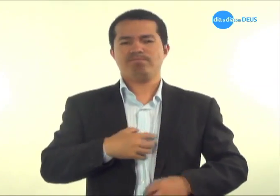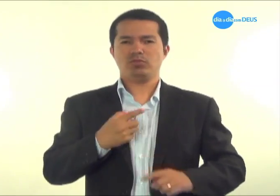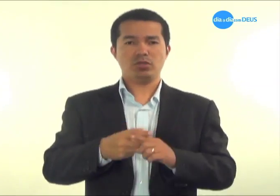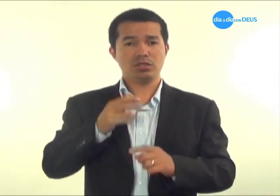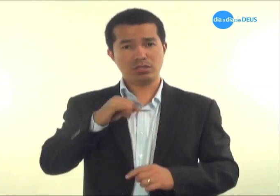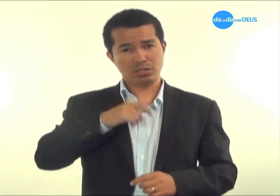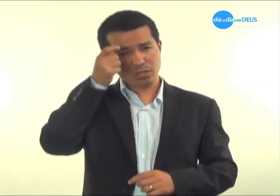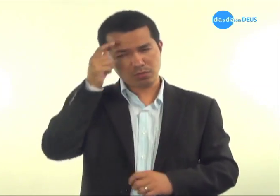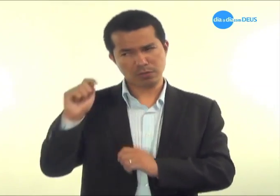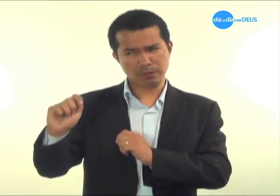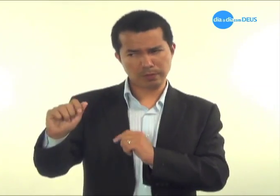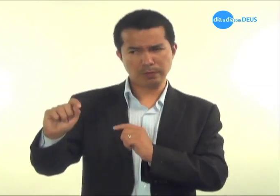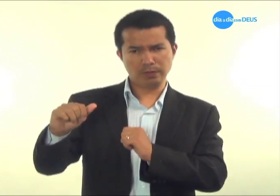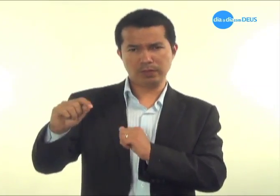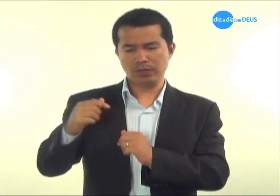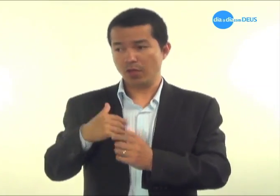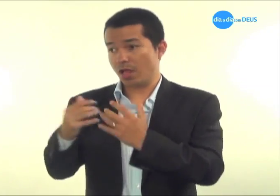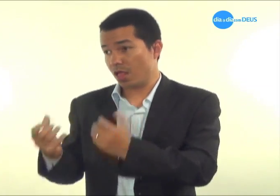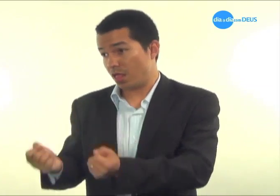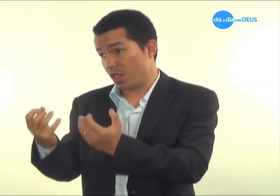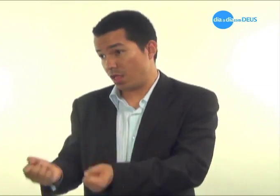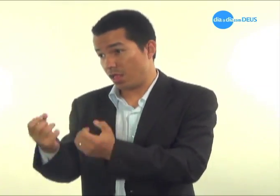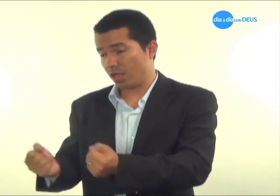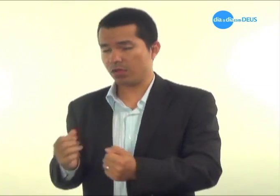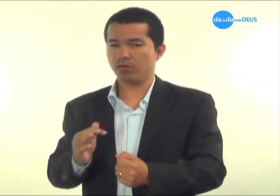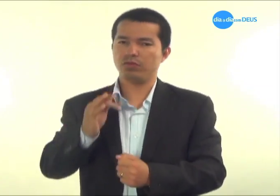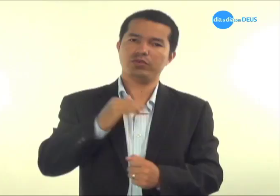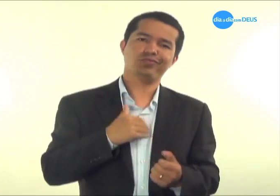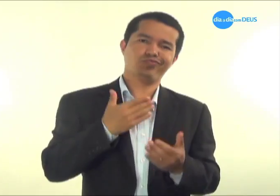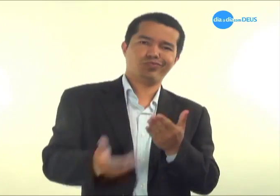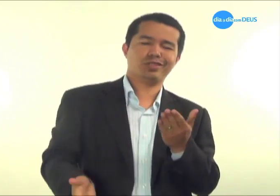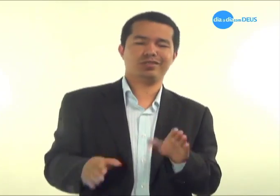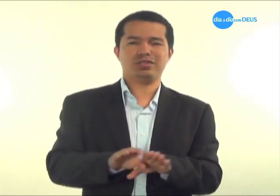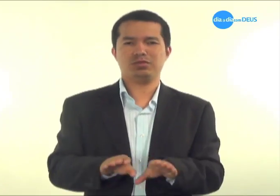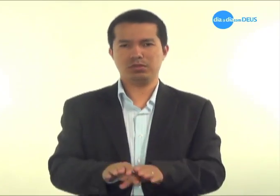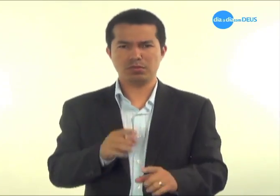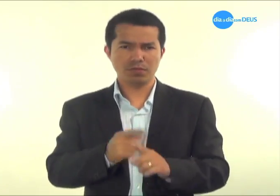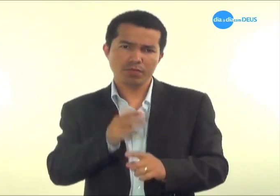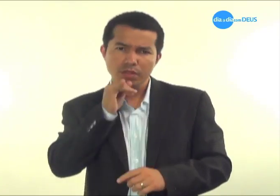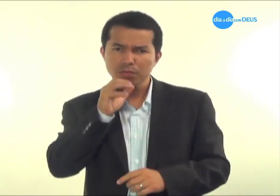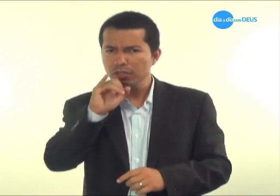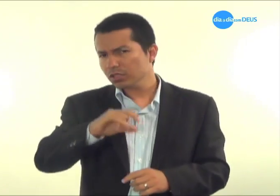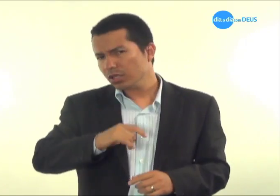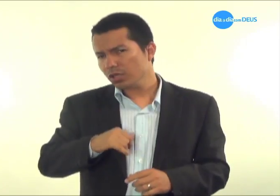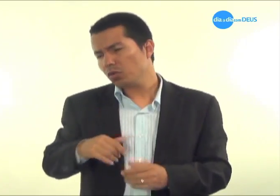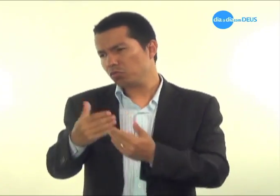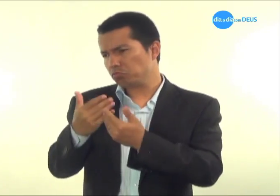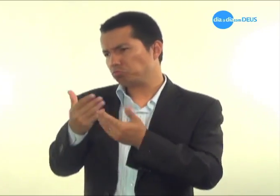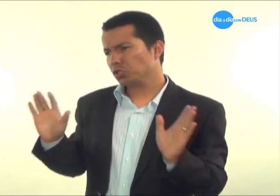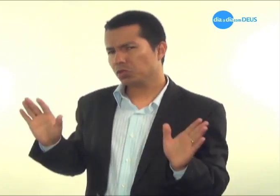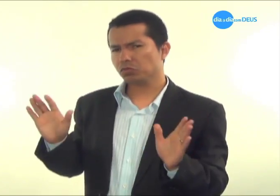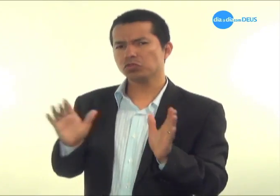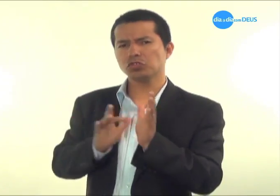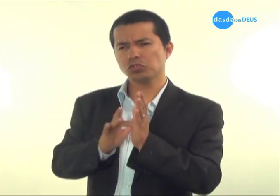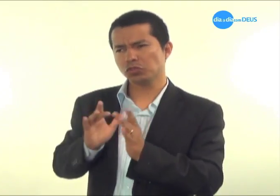emoções. Se eu pego esses pensamentos que são semeados por Satanás e abro um lugar dentro da minha